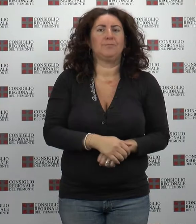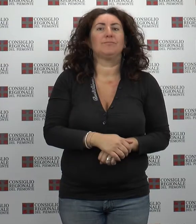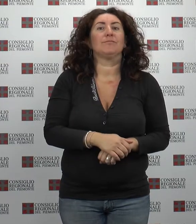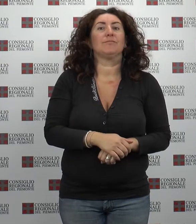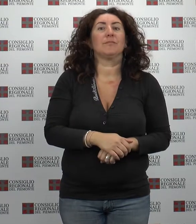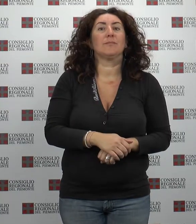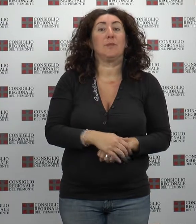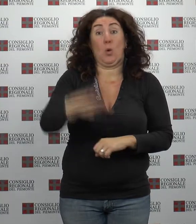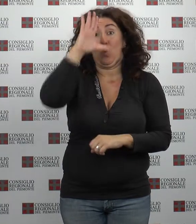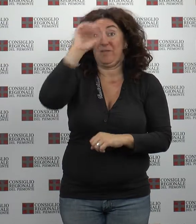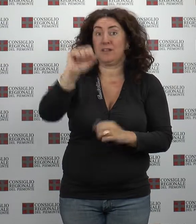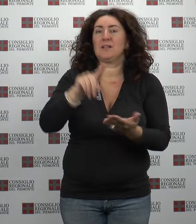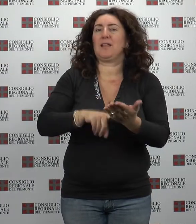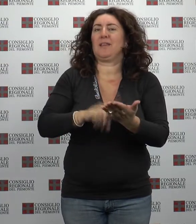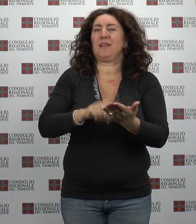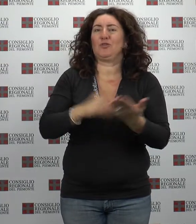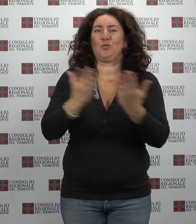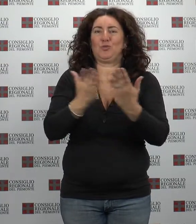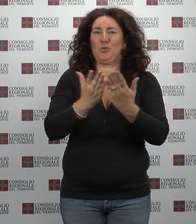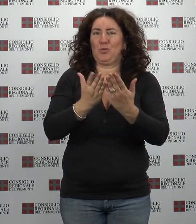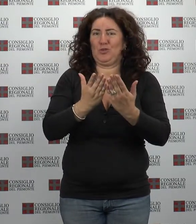Diritto allo studio universitario.